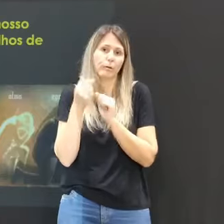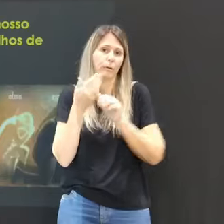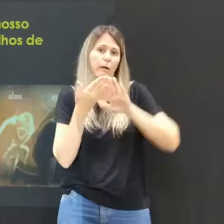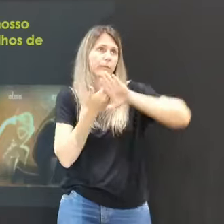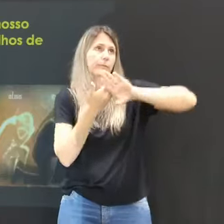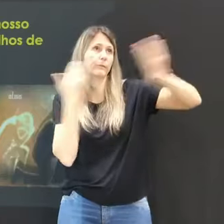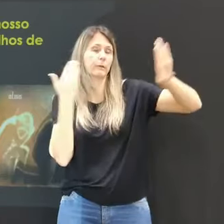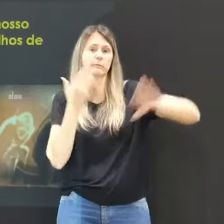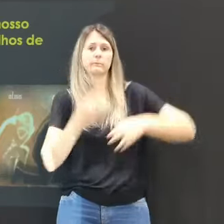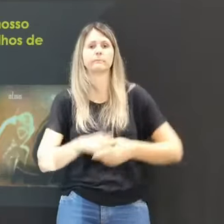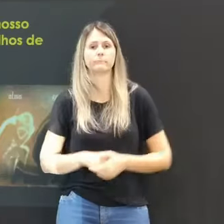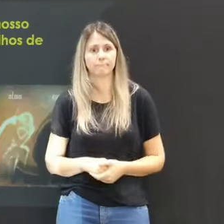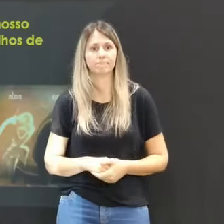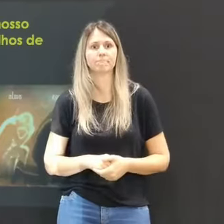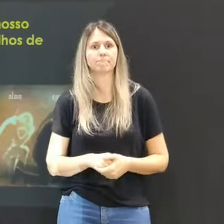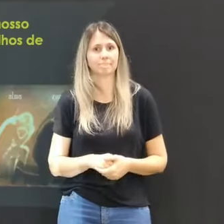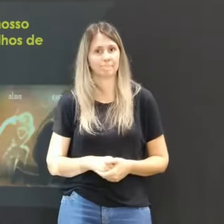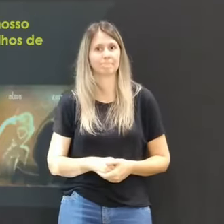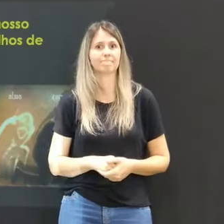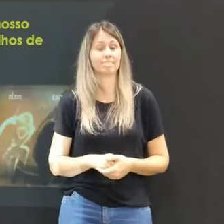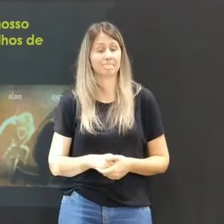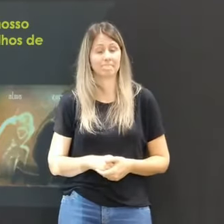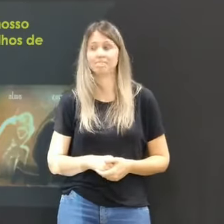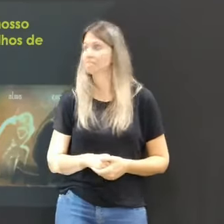vai ter ele junto contigo. Você vai sempre estar sozinho.